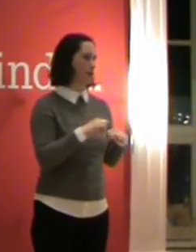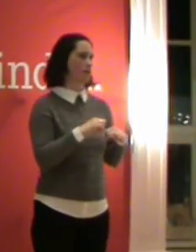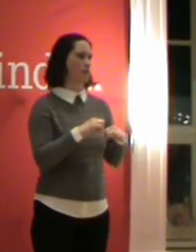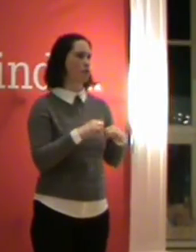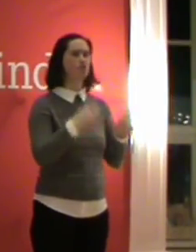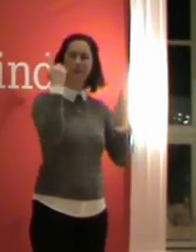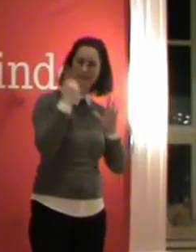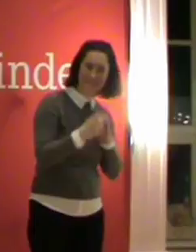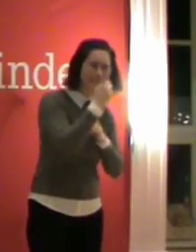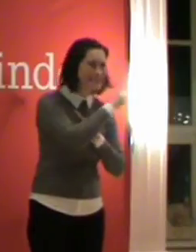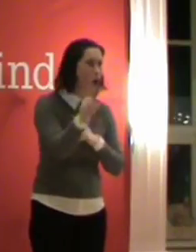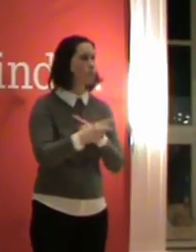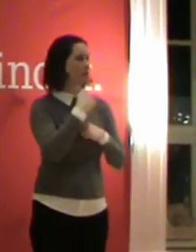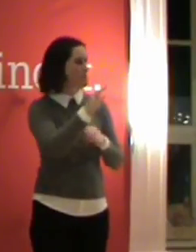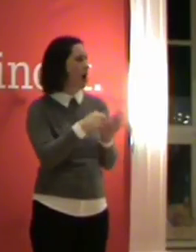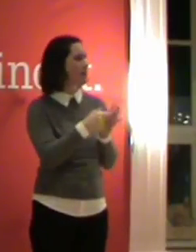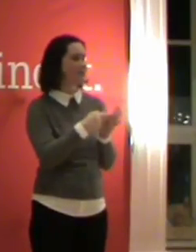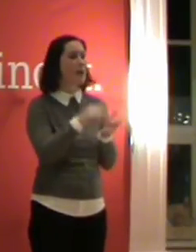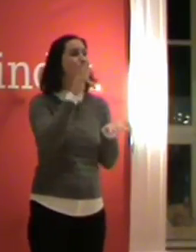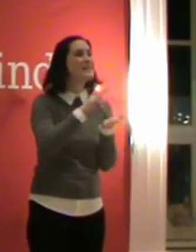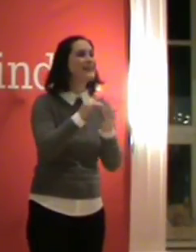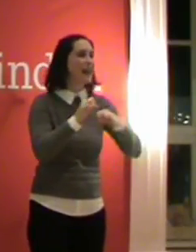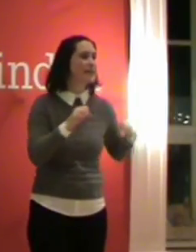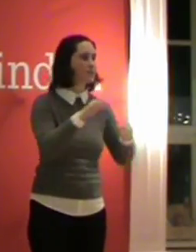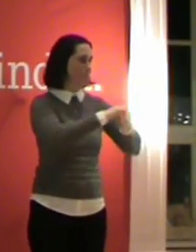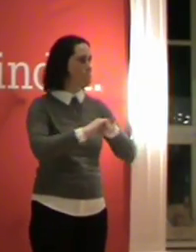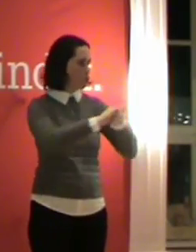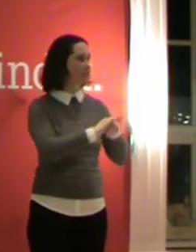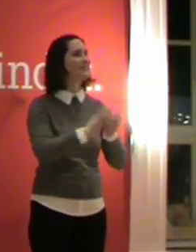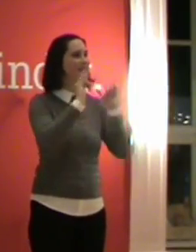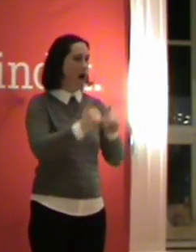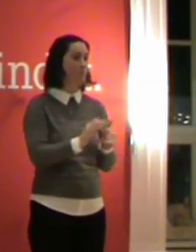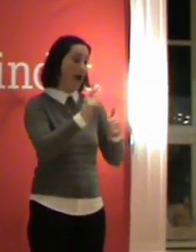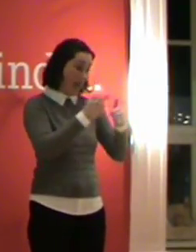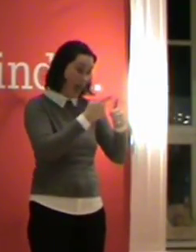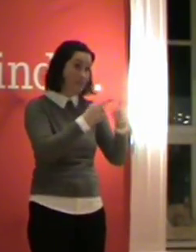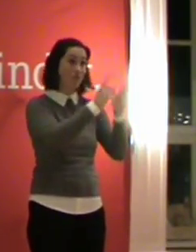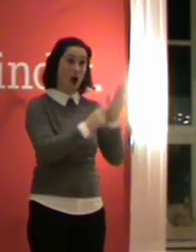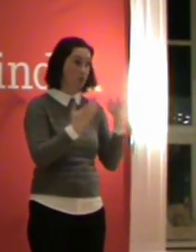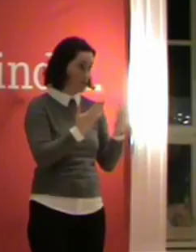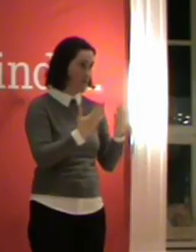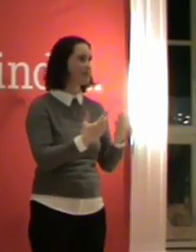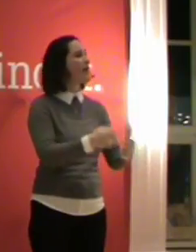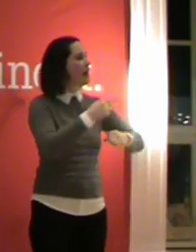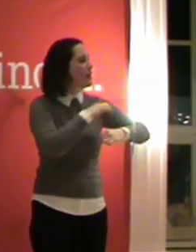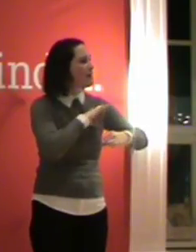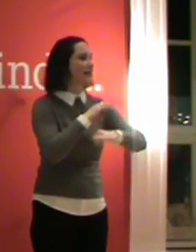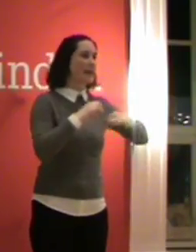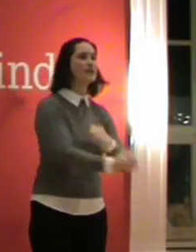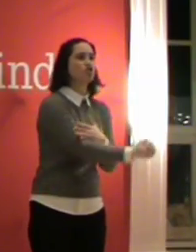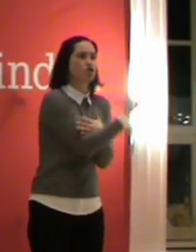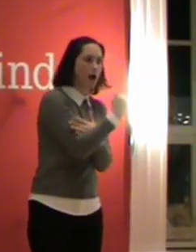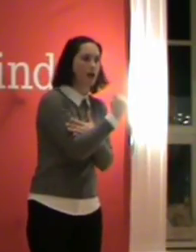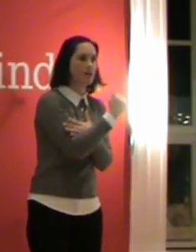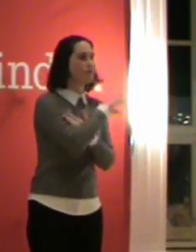habe tausendmal gesagt, dass ich für Mitte-Links-Bündnisse bin. Ist ja auch in Ordnung. Aber die erste Voraussetzung dafür ist eine starke Linke. Die brauchen wir.